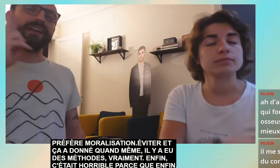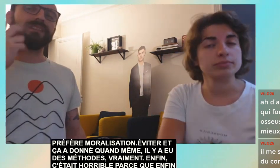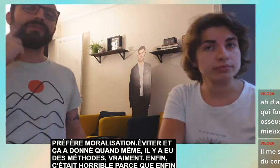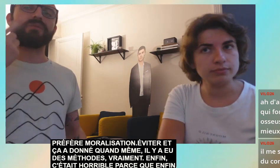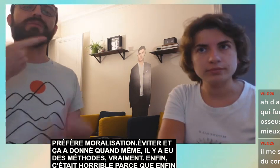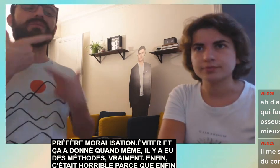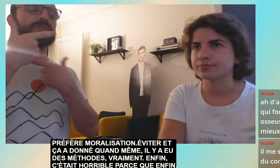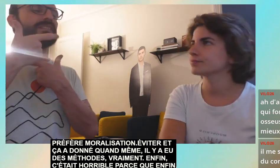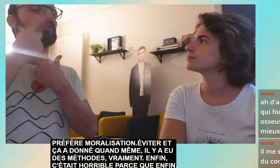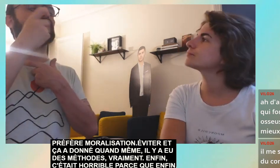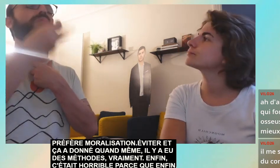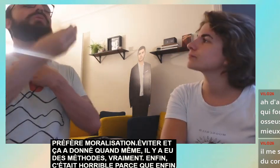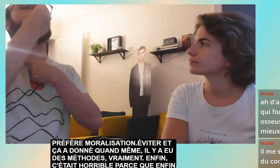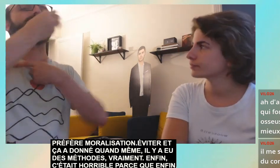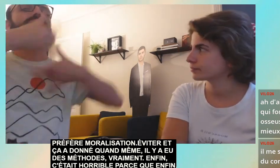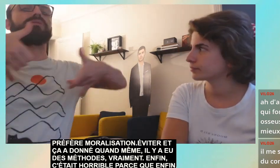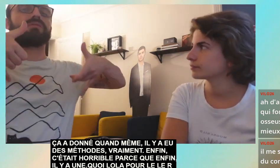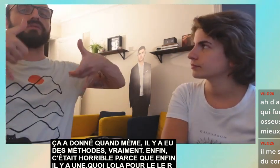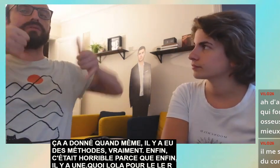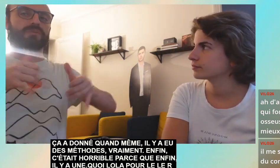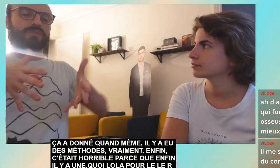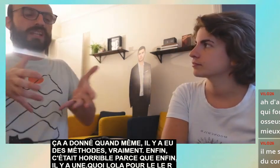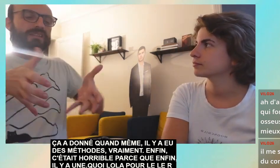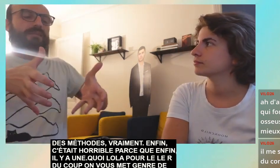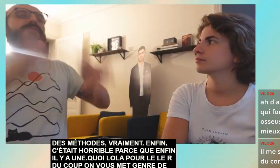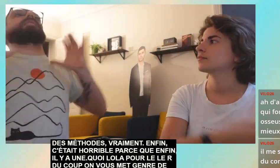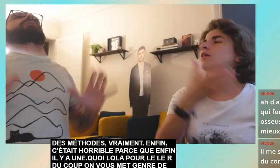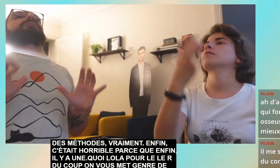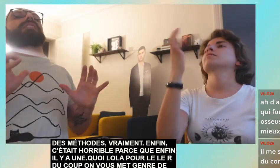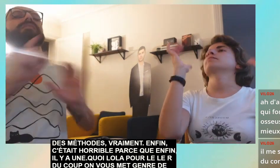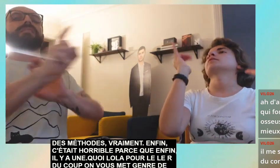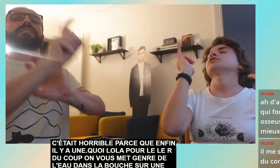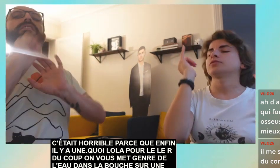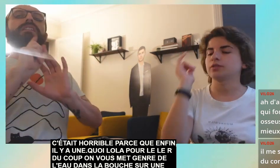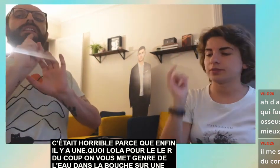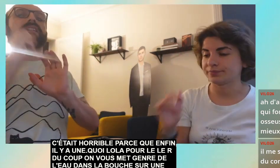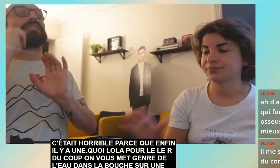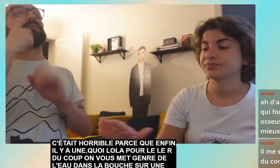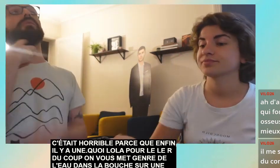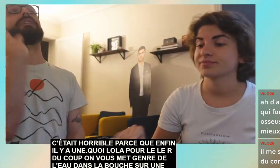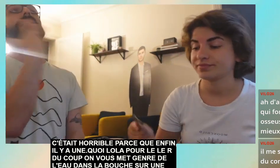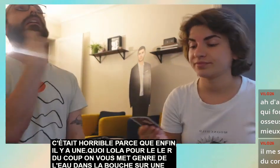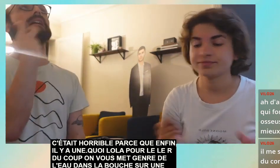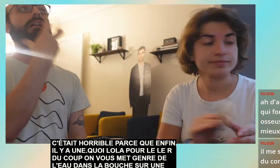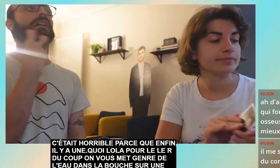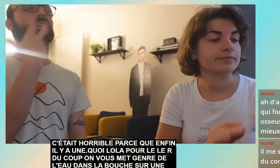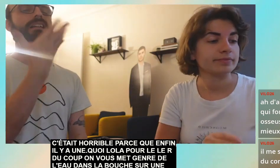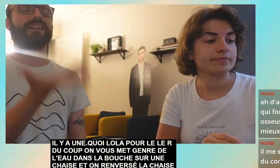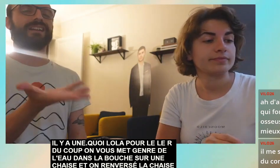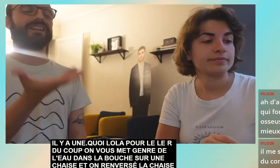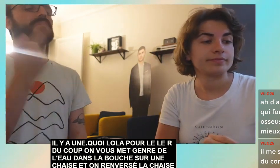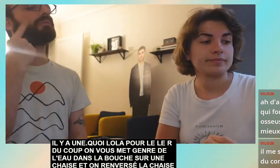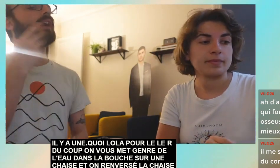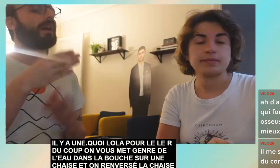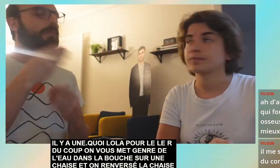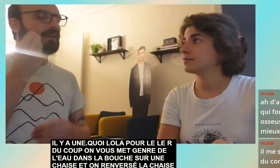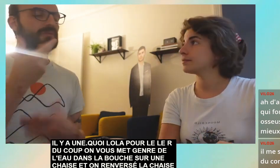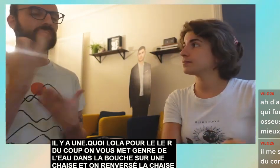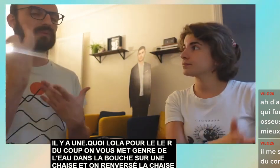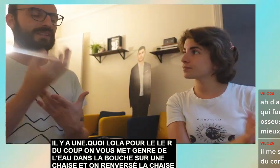R, du coup, on vous met genre de l'eau dans la bouche sur une chaise et on renverse la chaise et du coup, vous faites pour apprendre de quoi le dire.